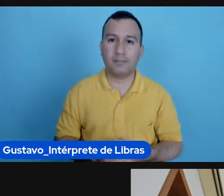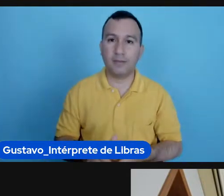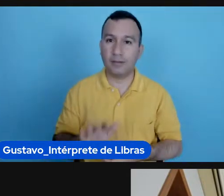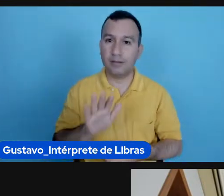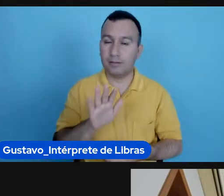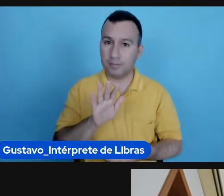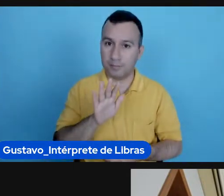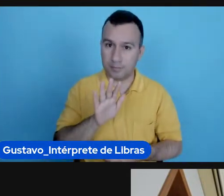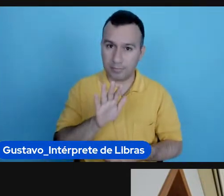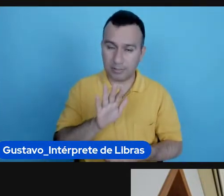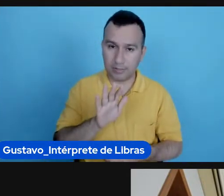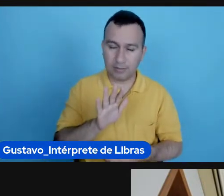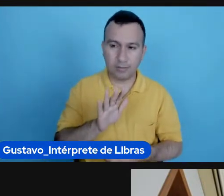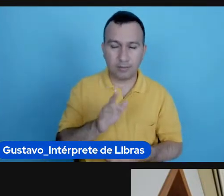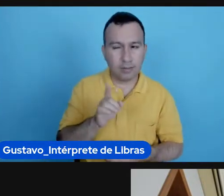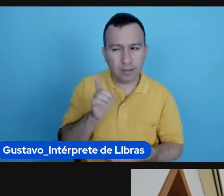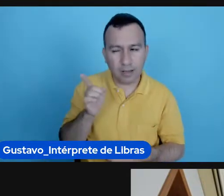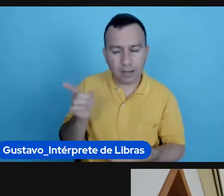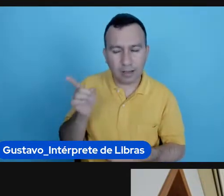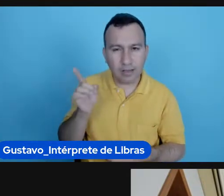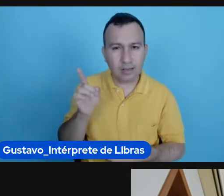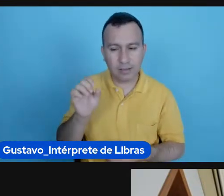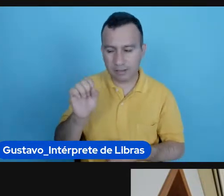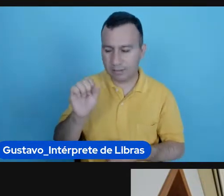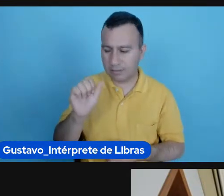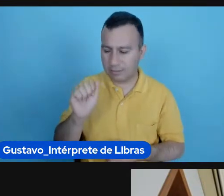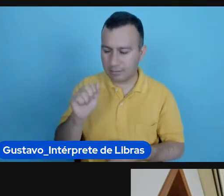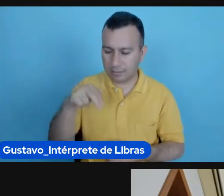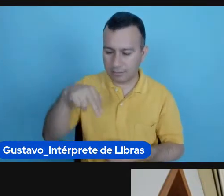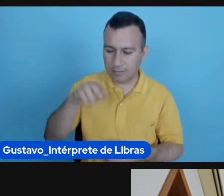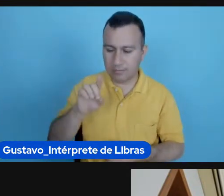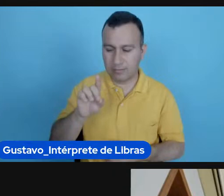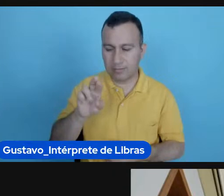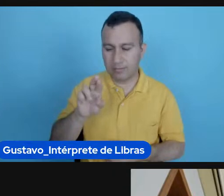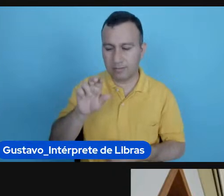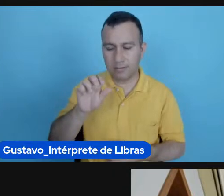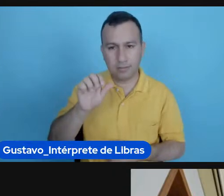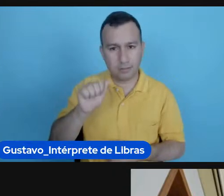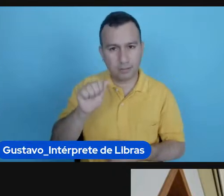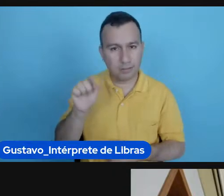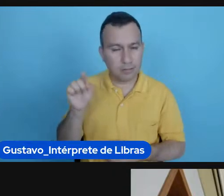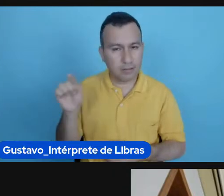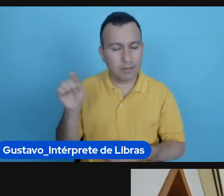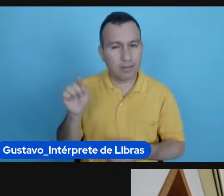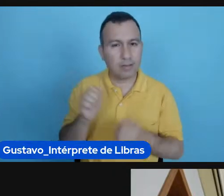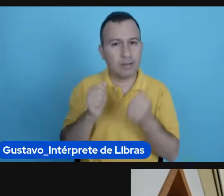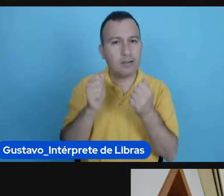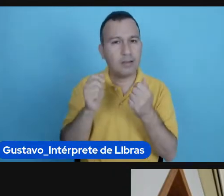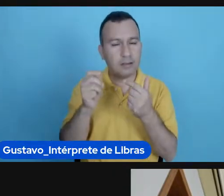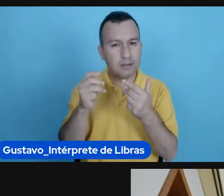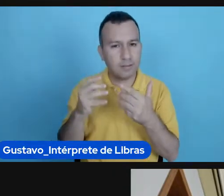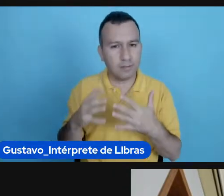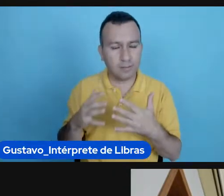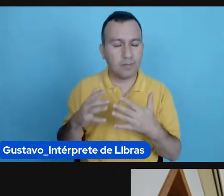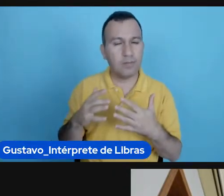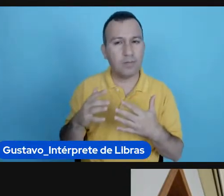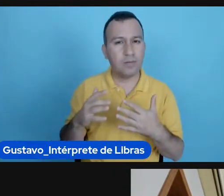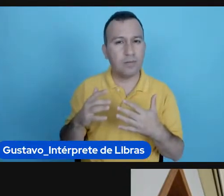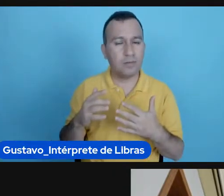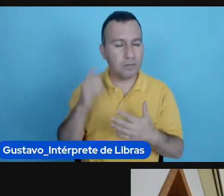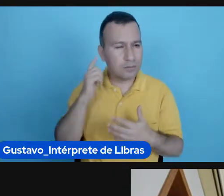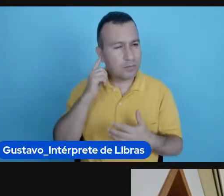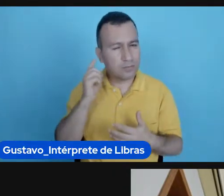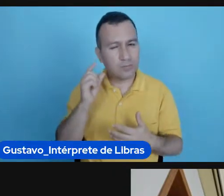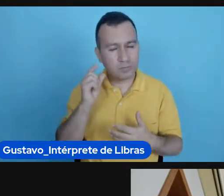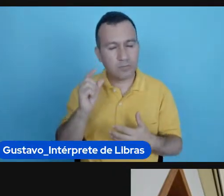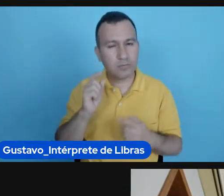Sandra disse, deu para ouvir um pouco, quando ela fala das representações sociais. E isso